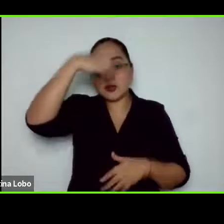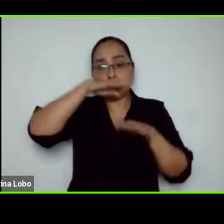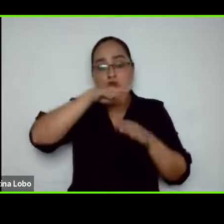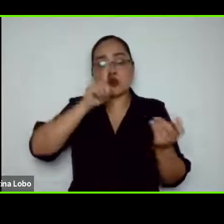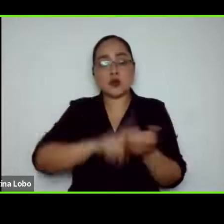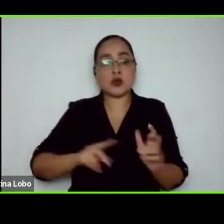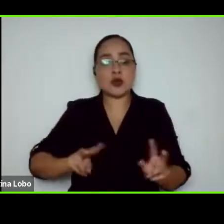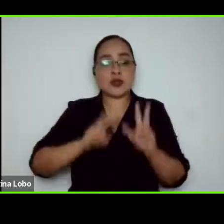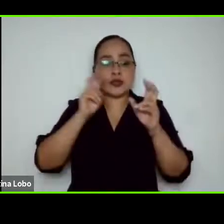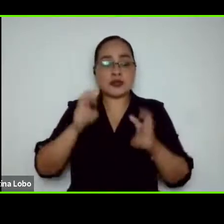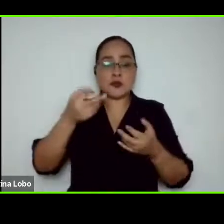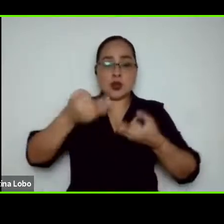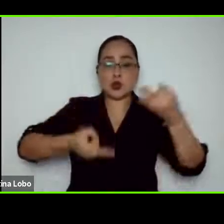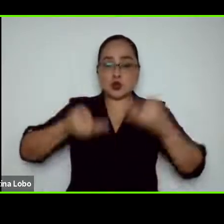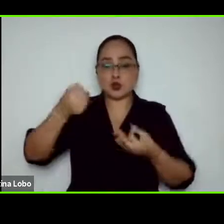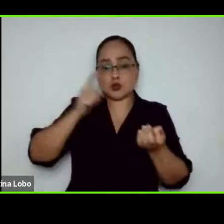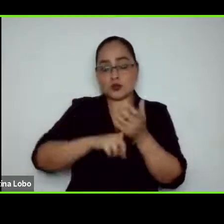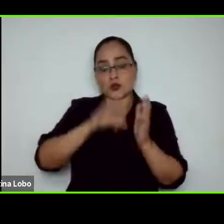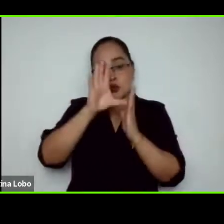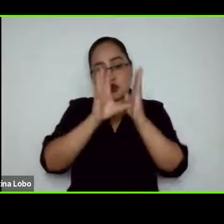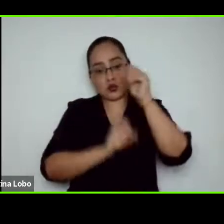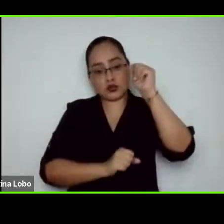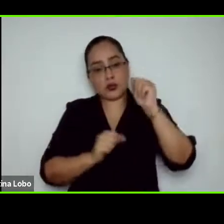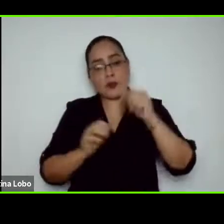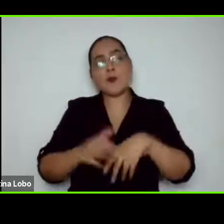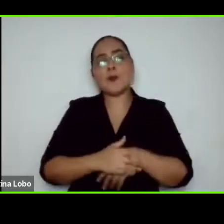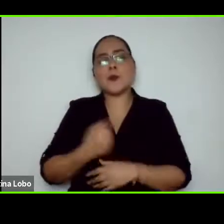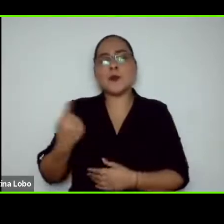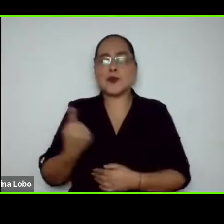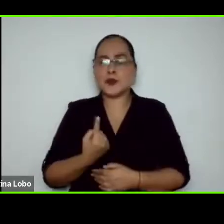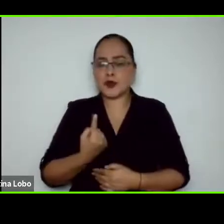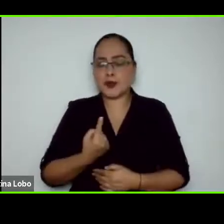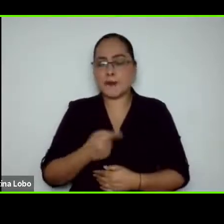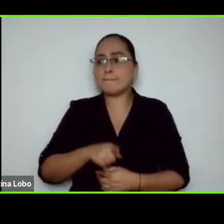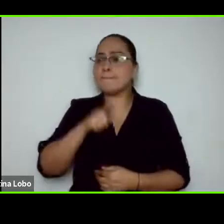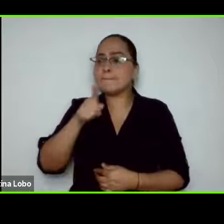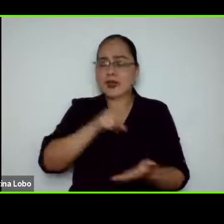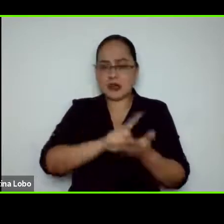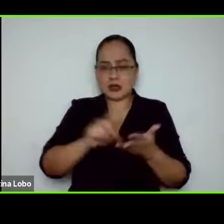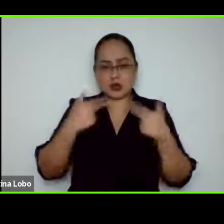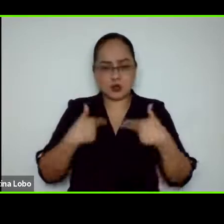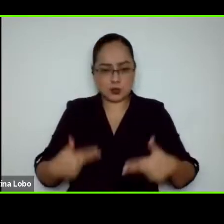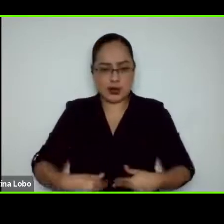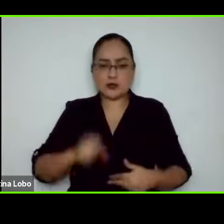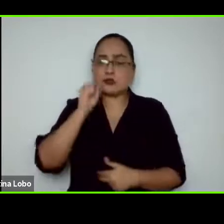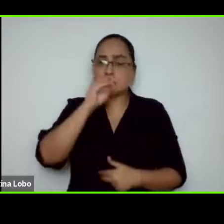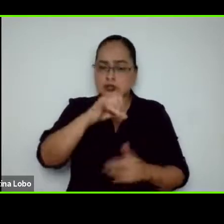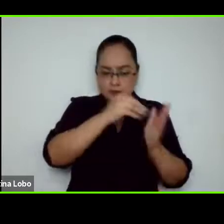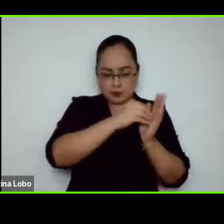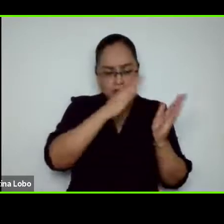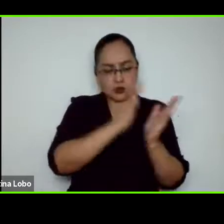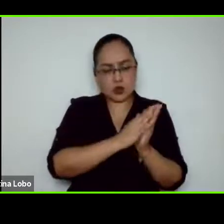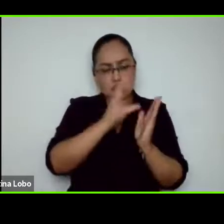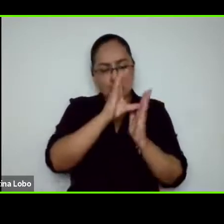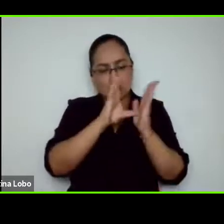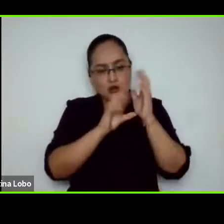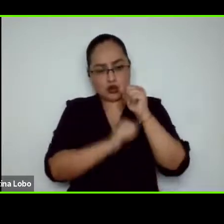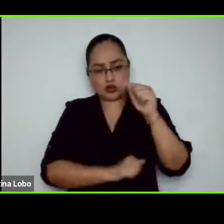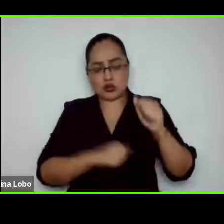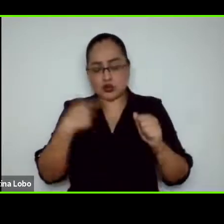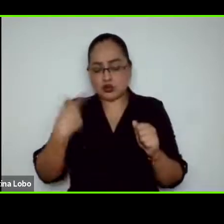jurisdiccional, de jurisdicción constitucional. ¿Por qué? Porque si bien los derechos humanos pueden estar previstos, por ejemplo, en las constituciones